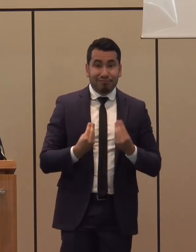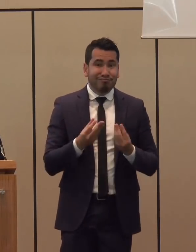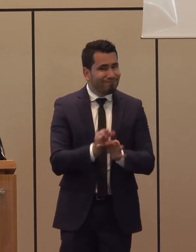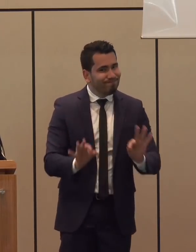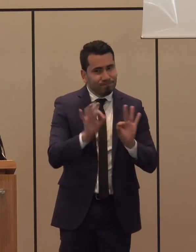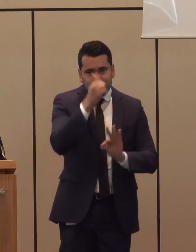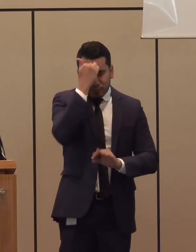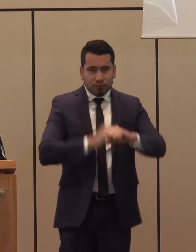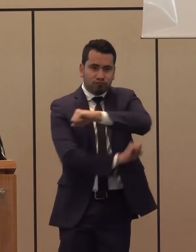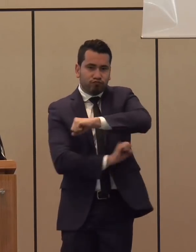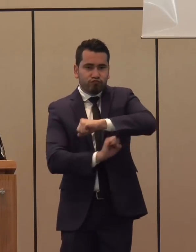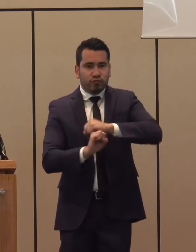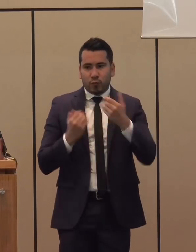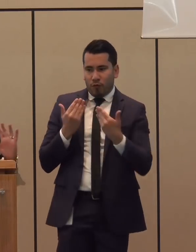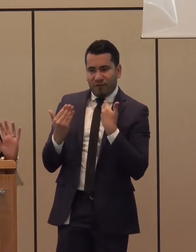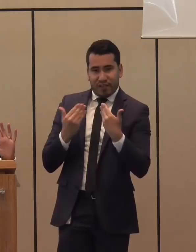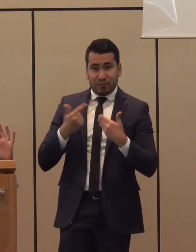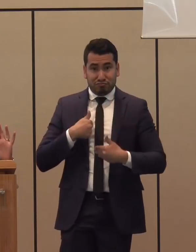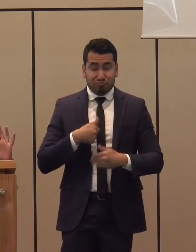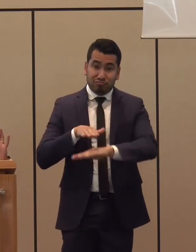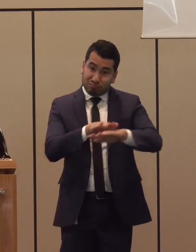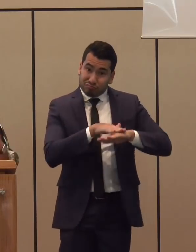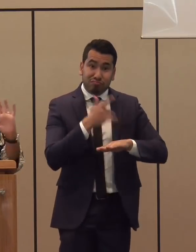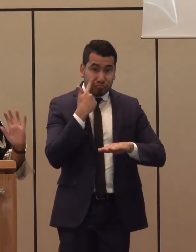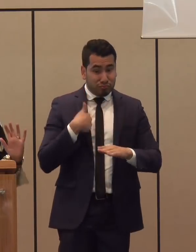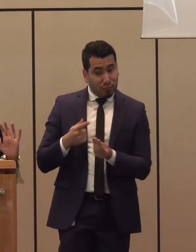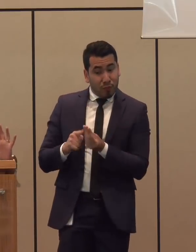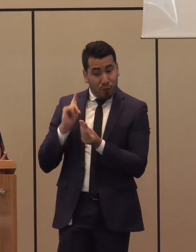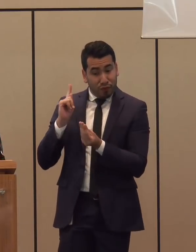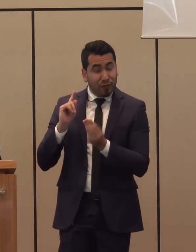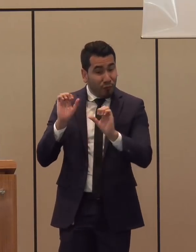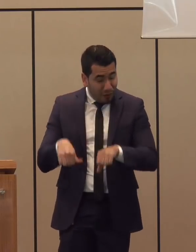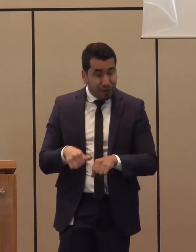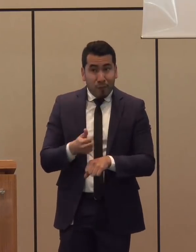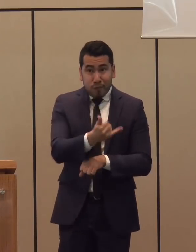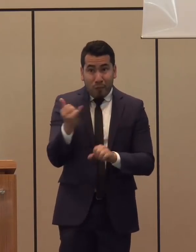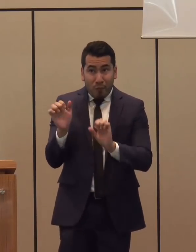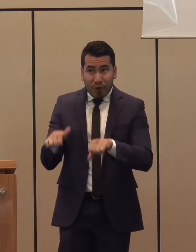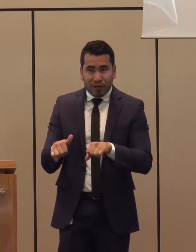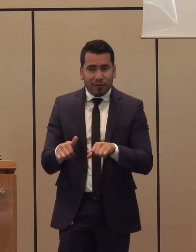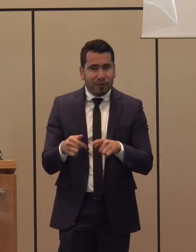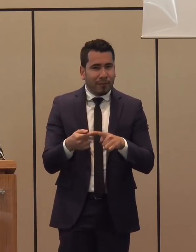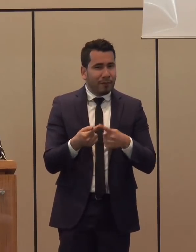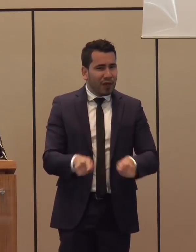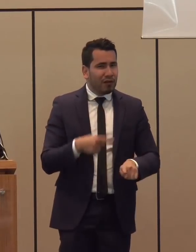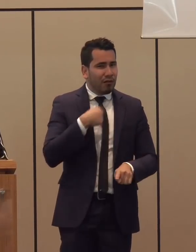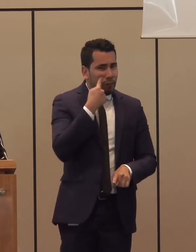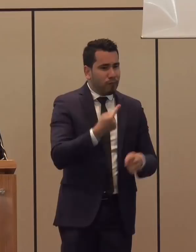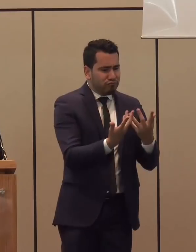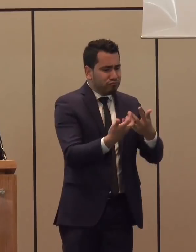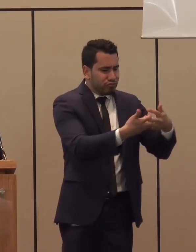fundamental yo he dicho hagan política con todo menos con nuestra economía y con nuestras